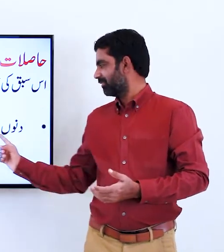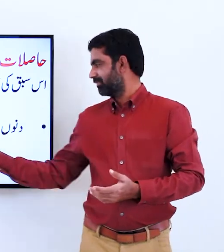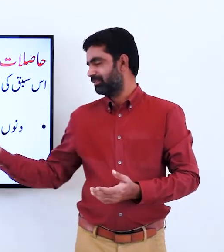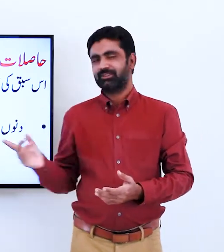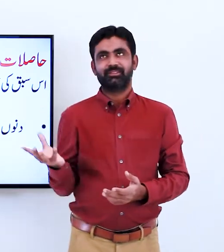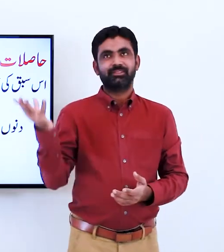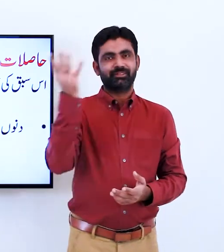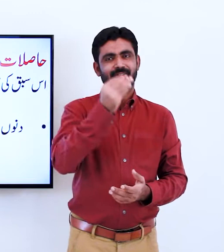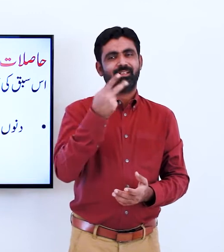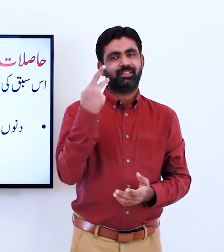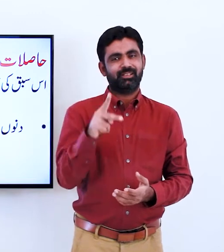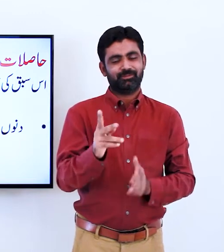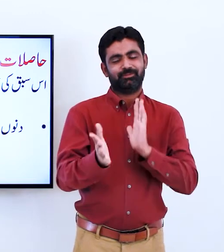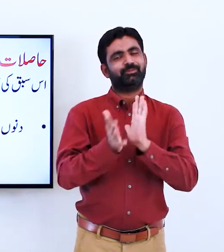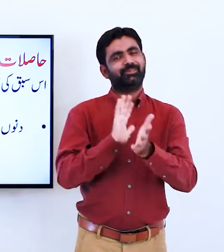दिनों के नाम और इनके इशारे।